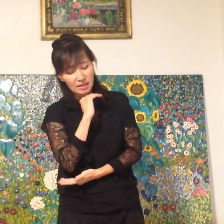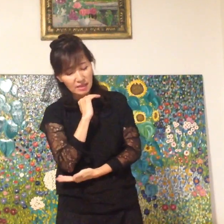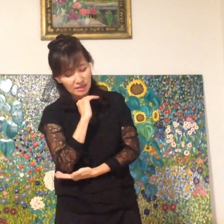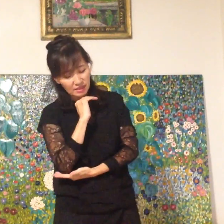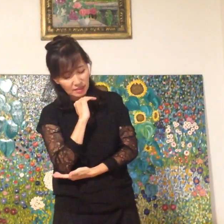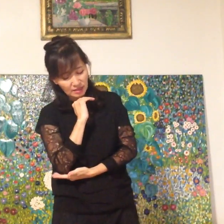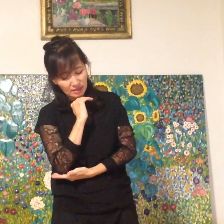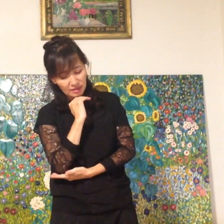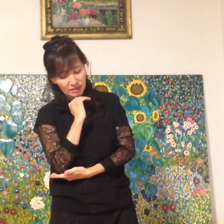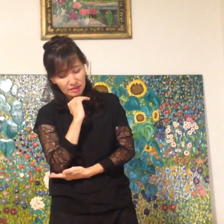내가